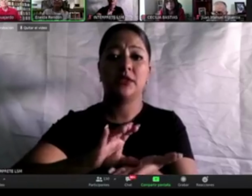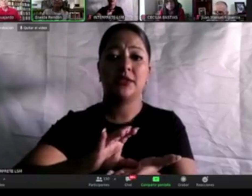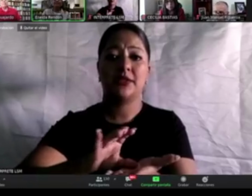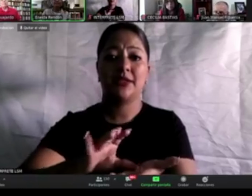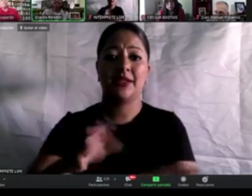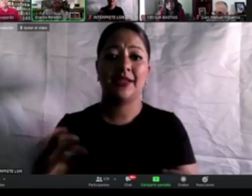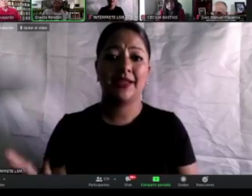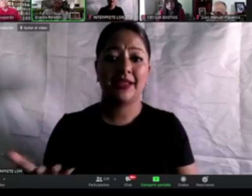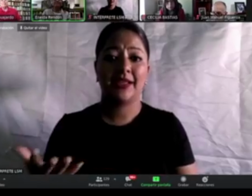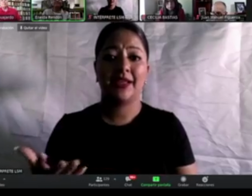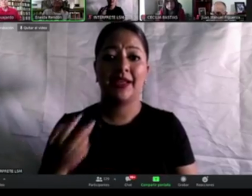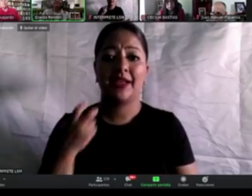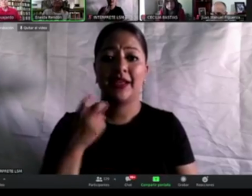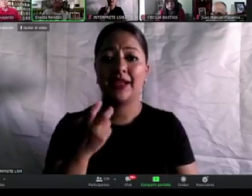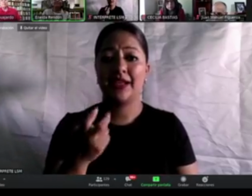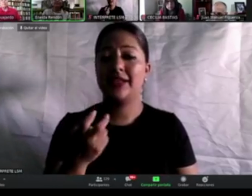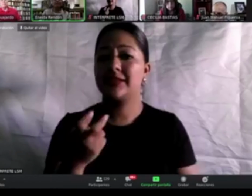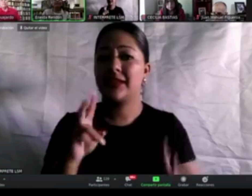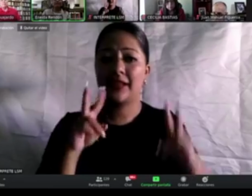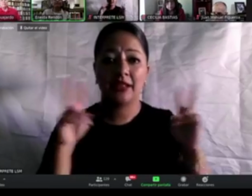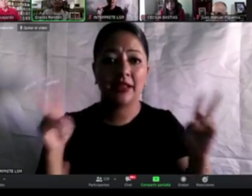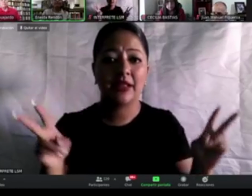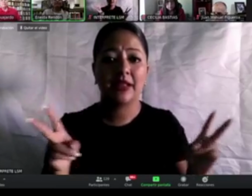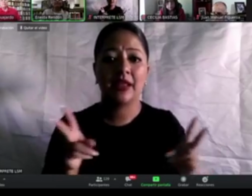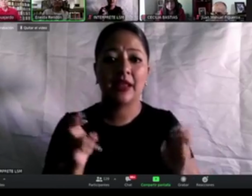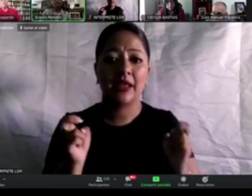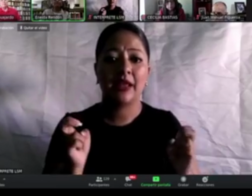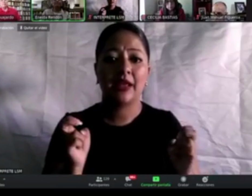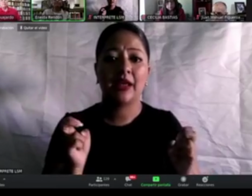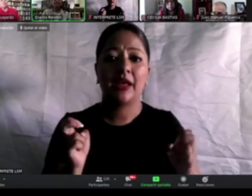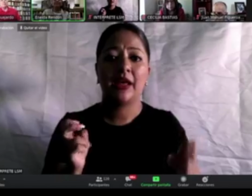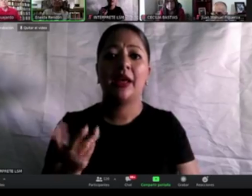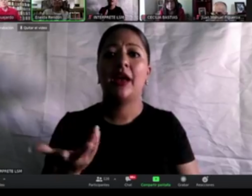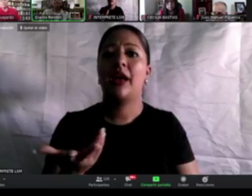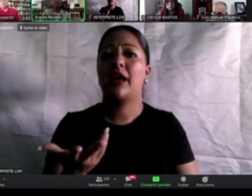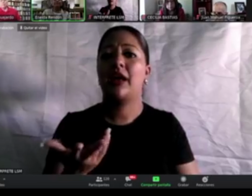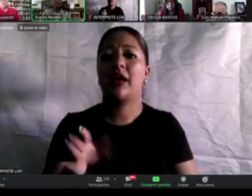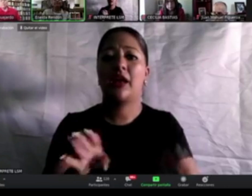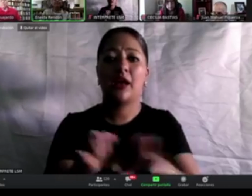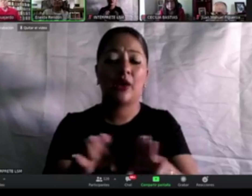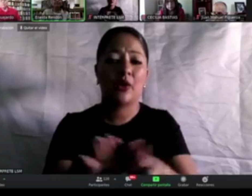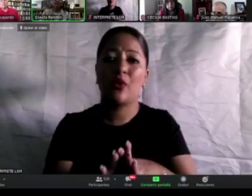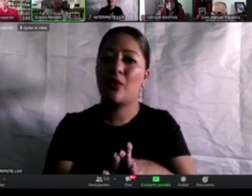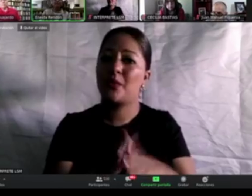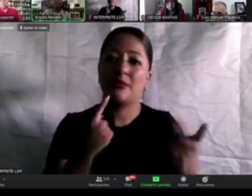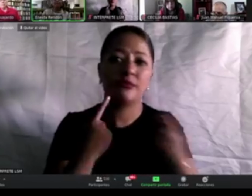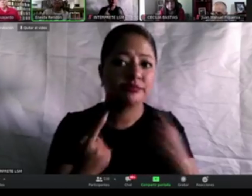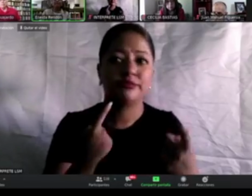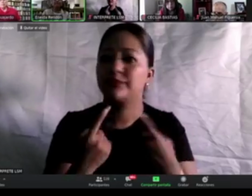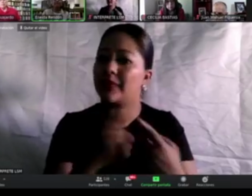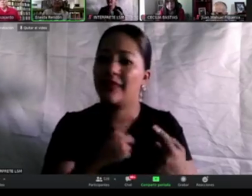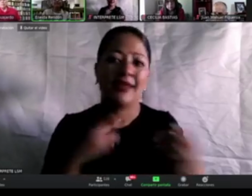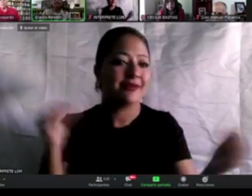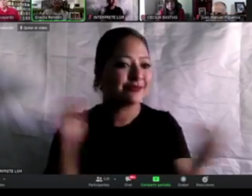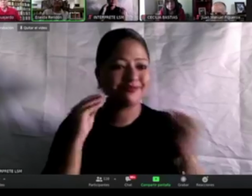en el tema de la discapacidad me estaba cerrando tuvimos que debatir hasta que él pues le